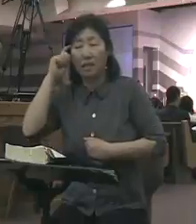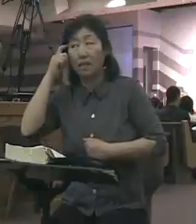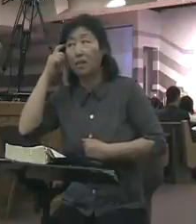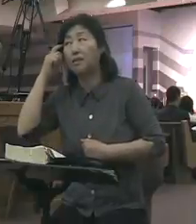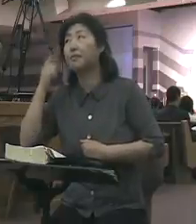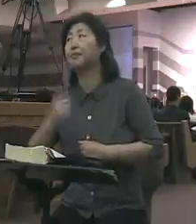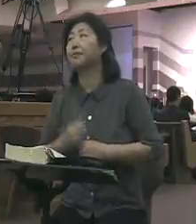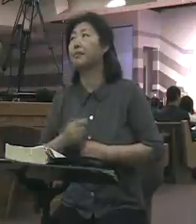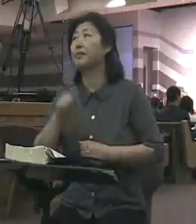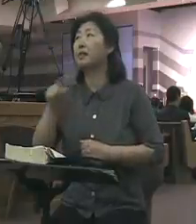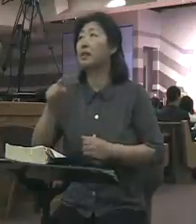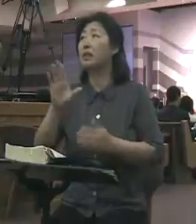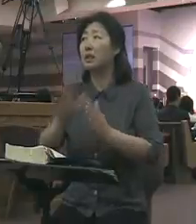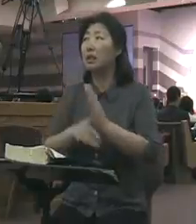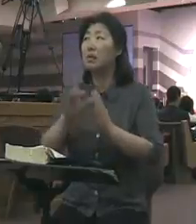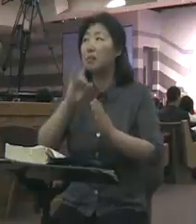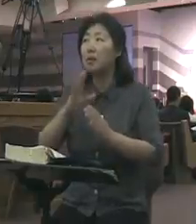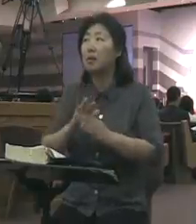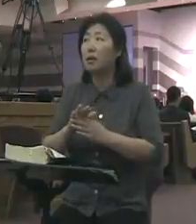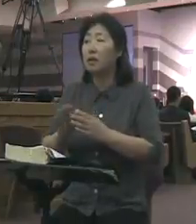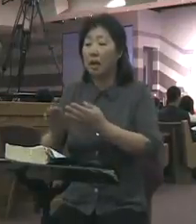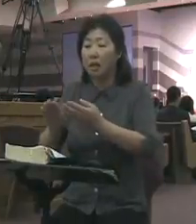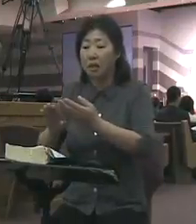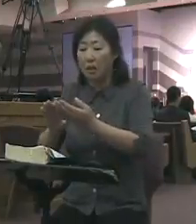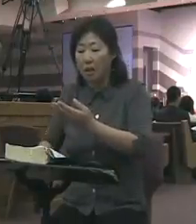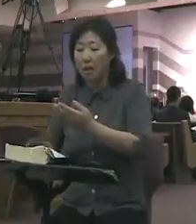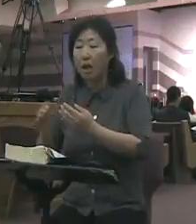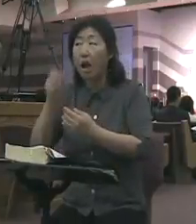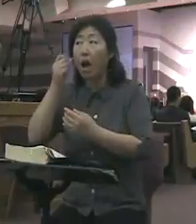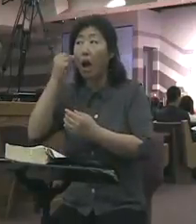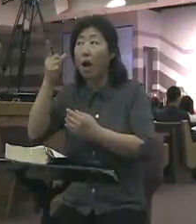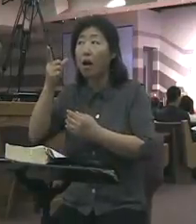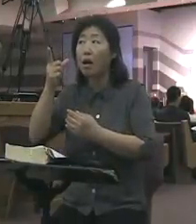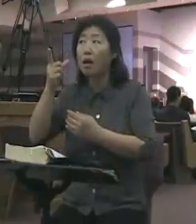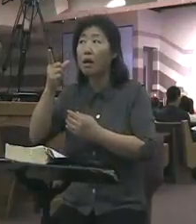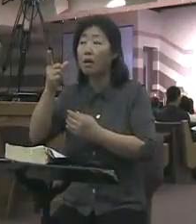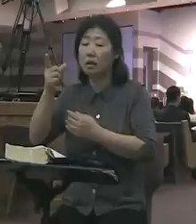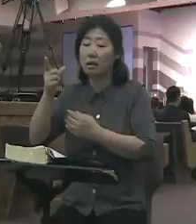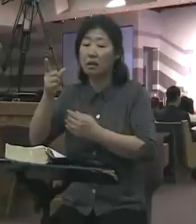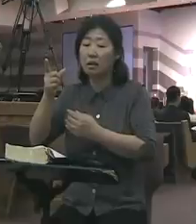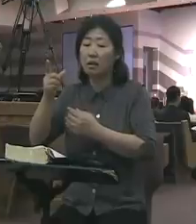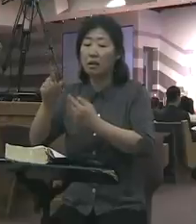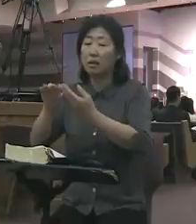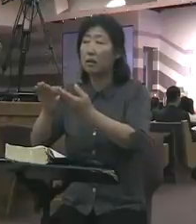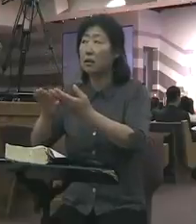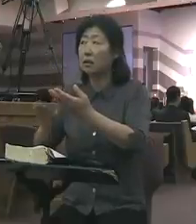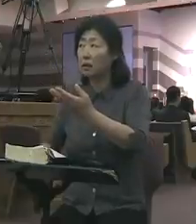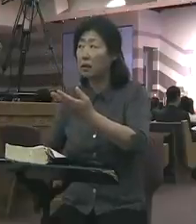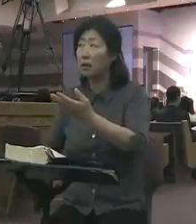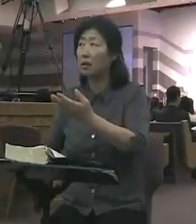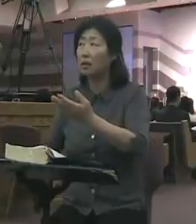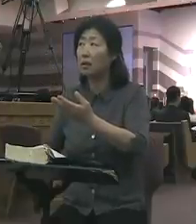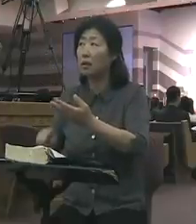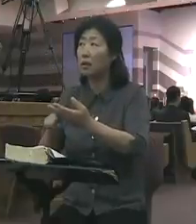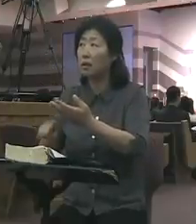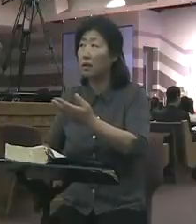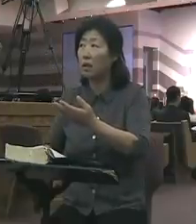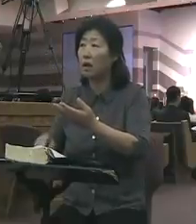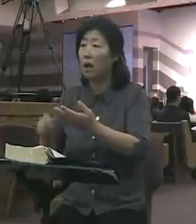해도 굉장히 낮았지만 한 달 전에 가장 피크로 내려갔기 때문에 그게 아쉬워서 혹시나